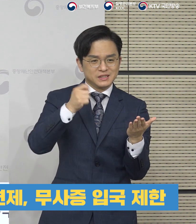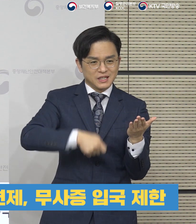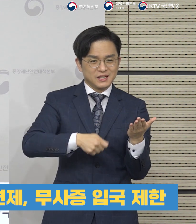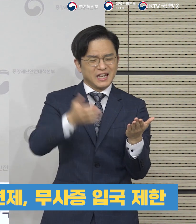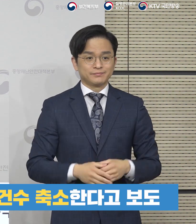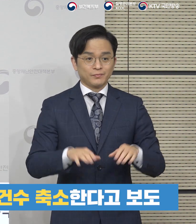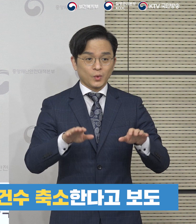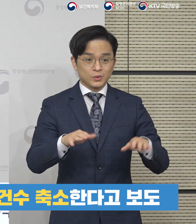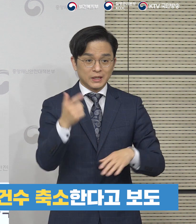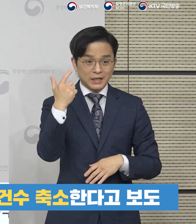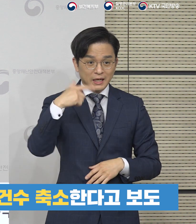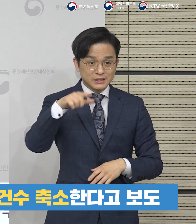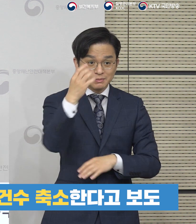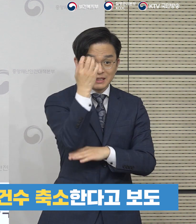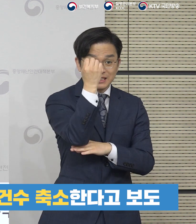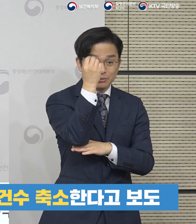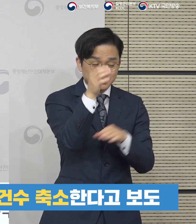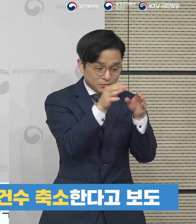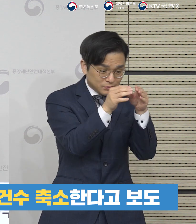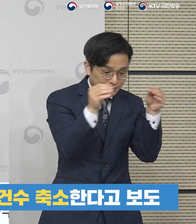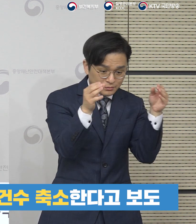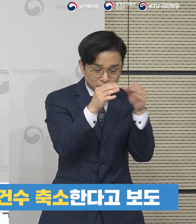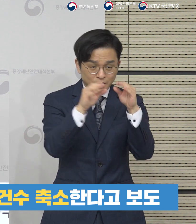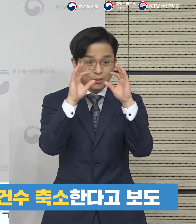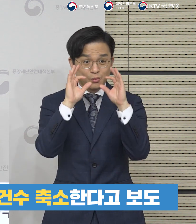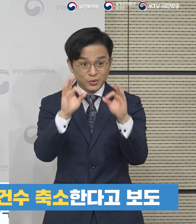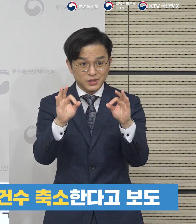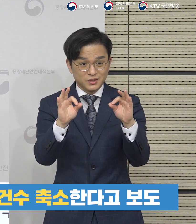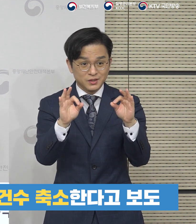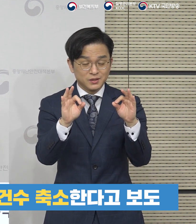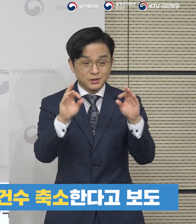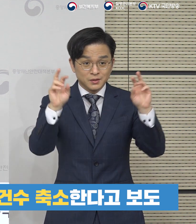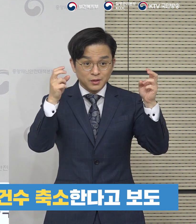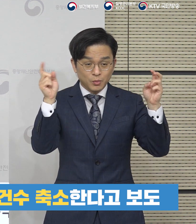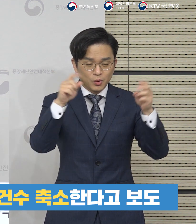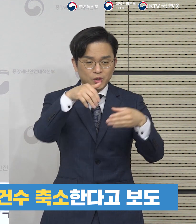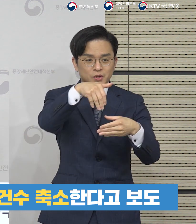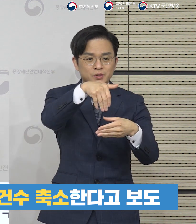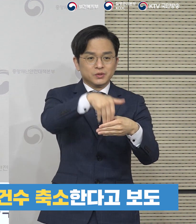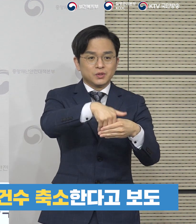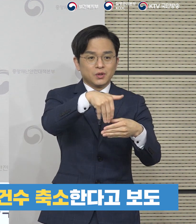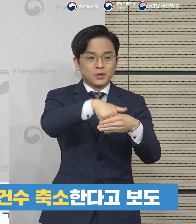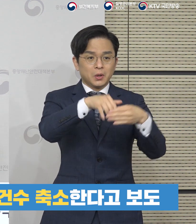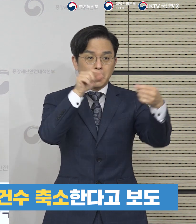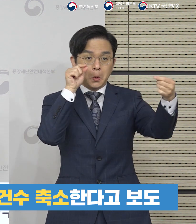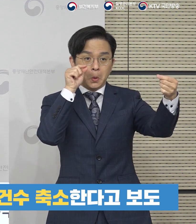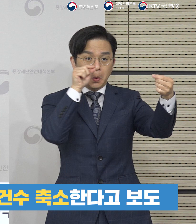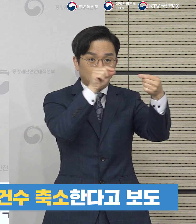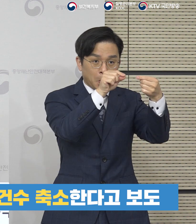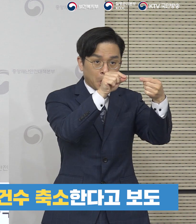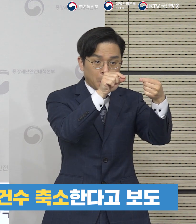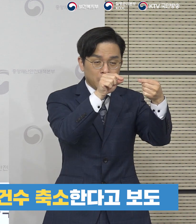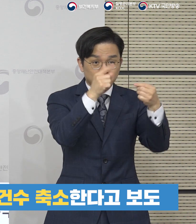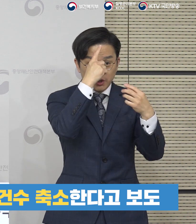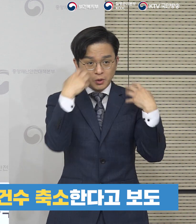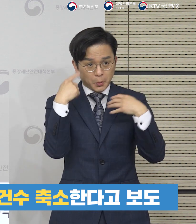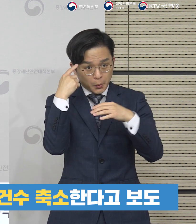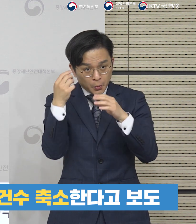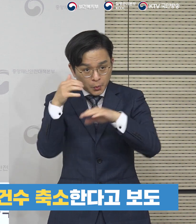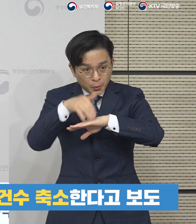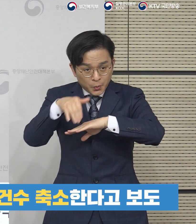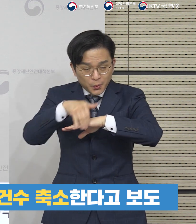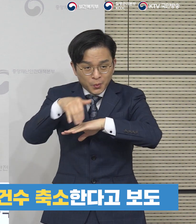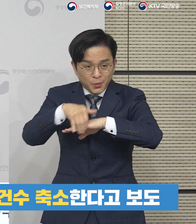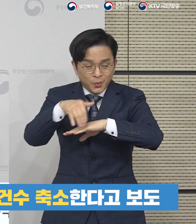합니다. 오늘 주요 일간지 가운데 한 언론사에서 총선이 다가오자 신규 확진 환자